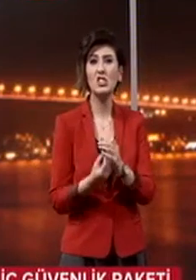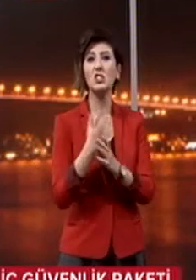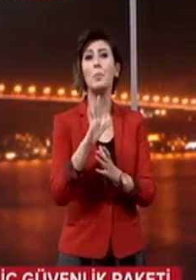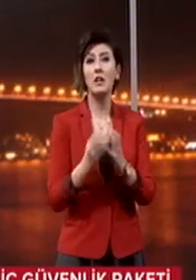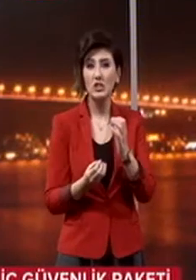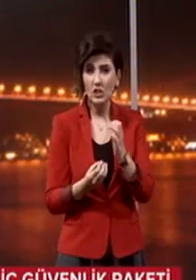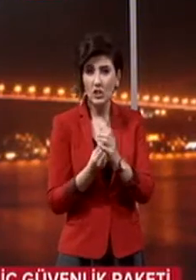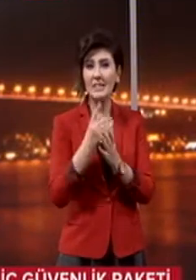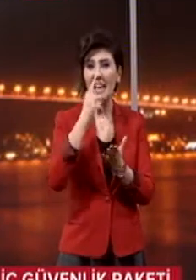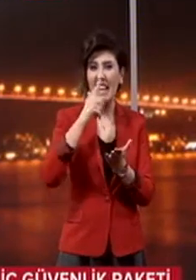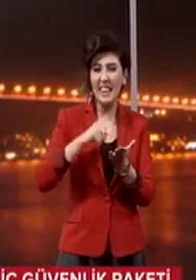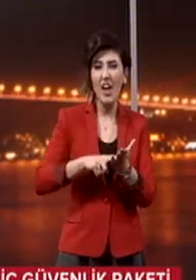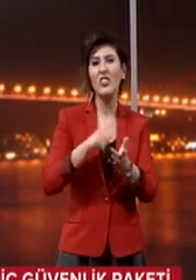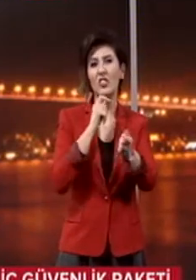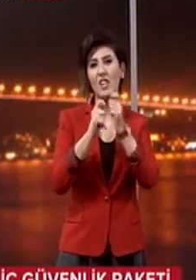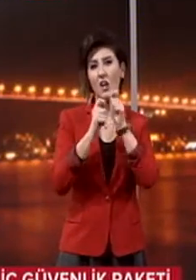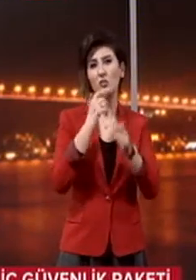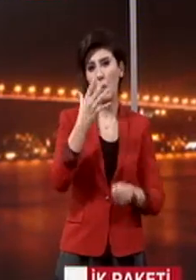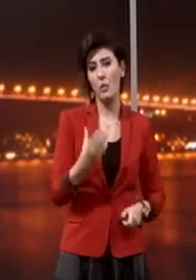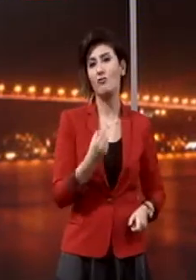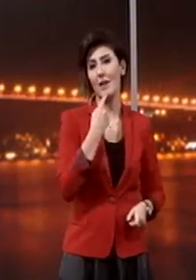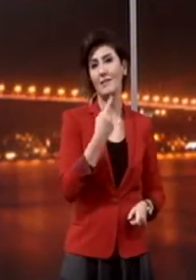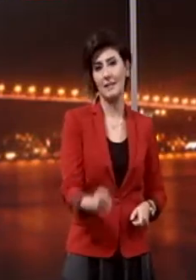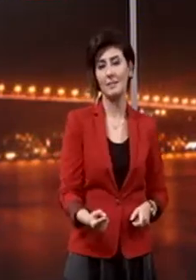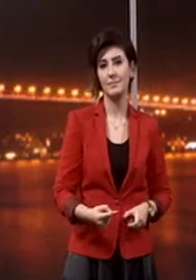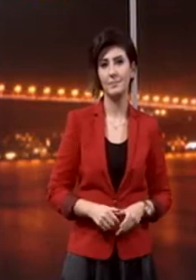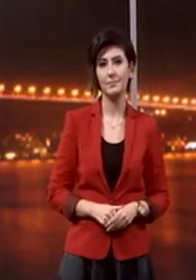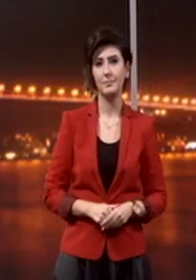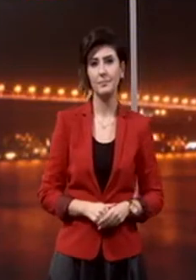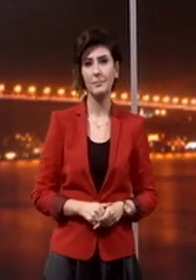da inandırıcılığı tartışmalı olacaktır dedi.